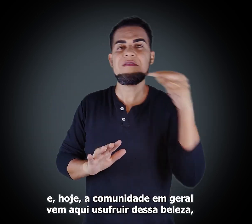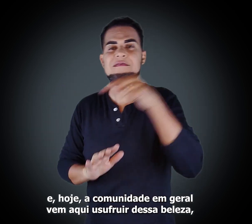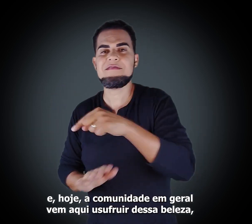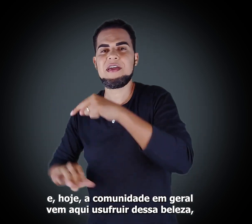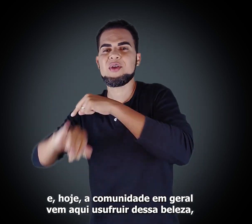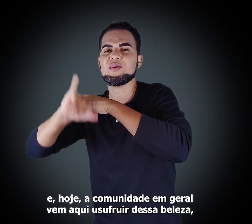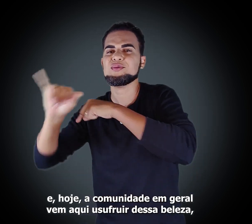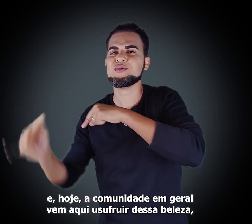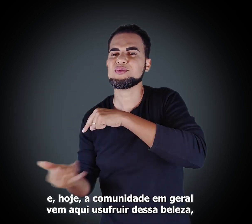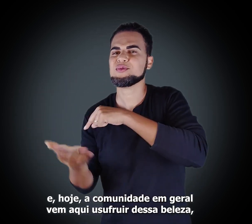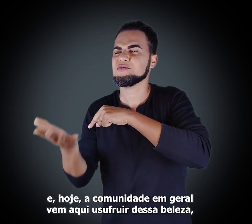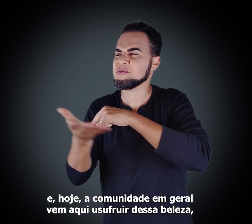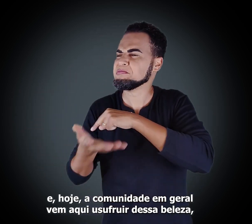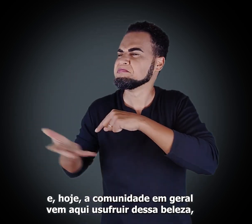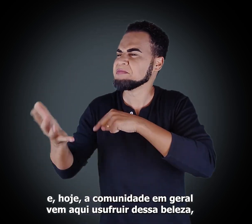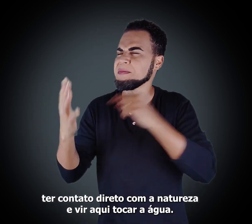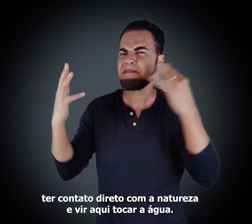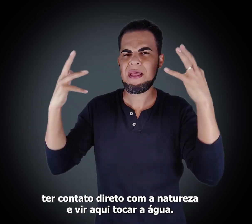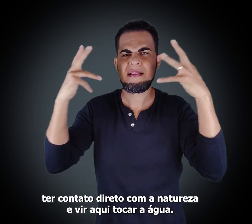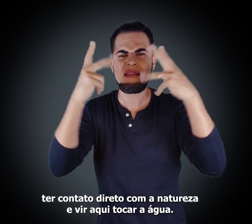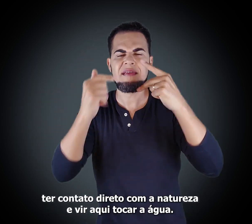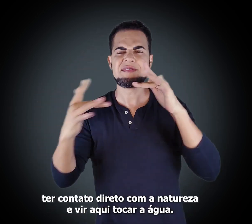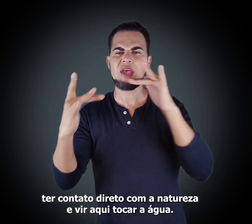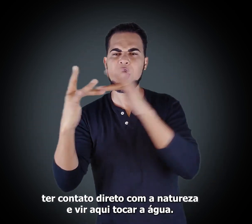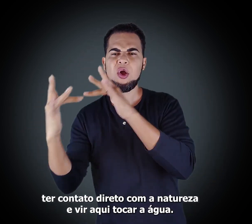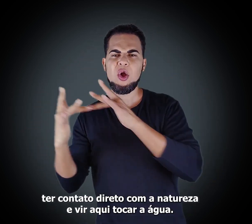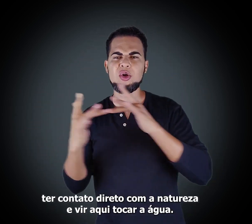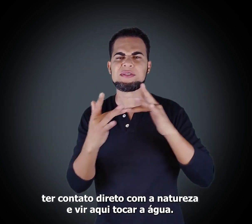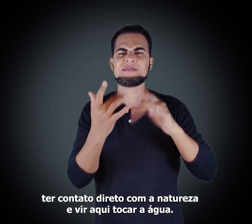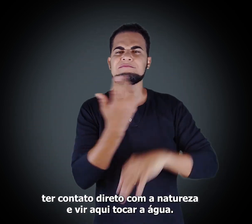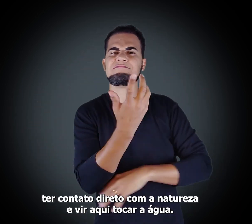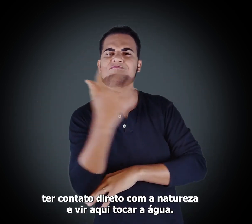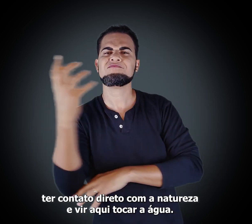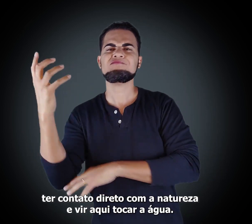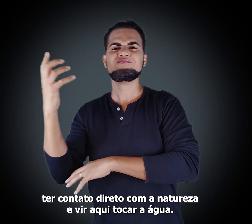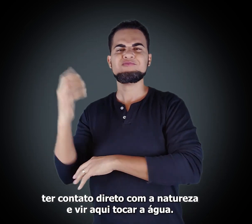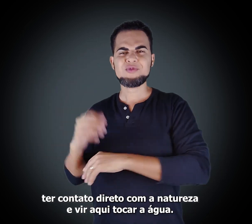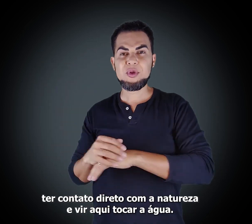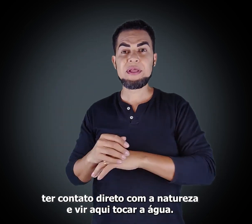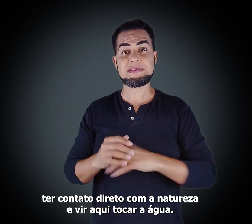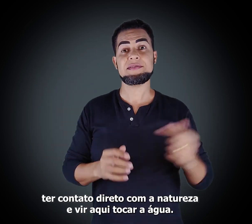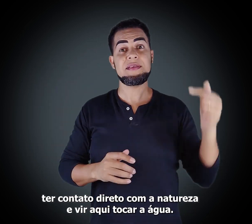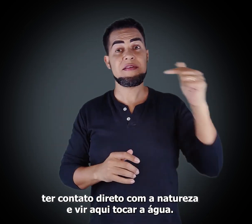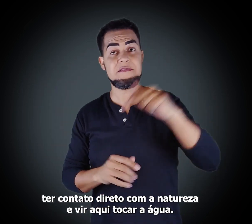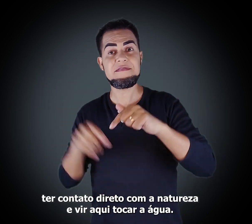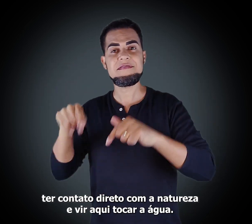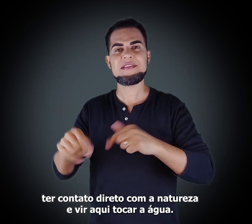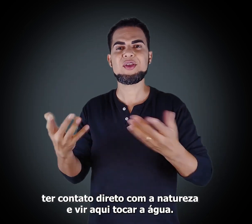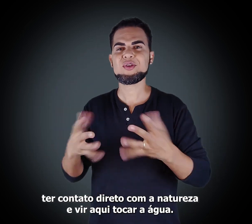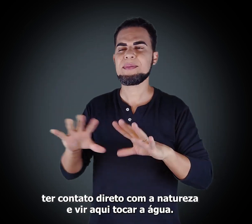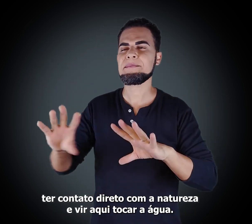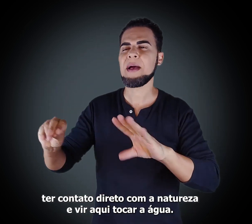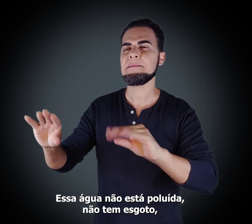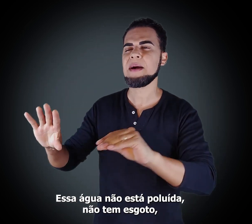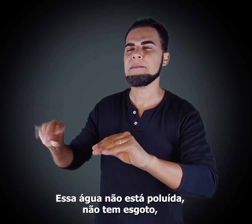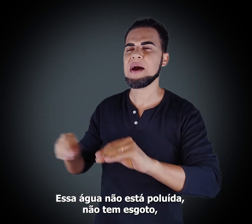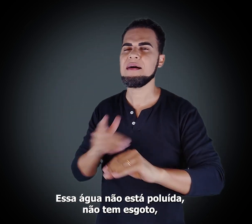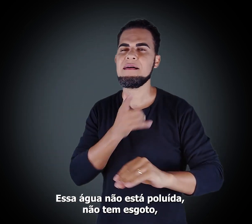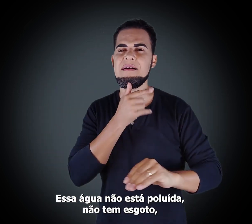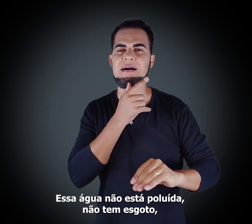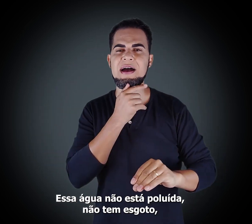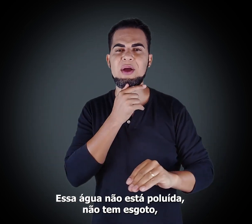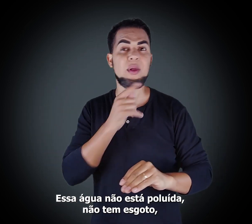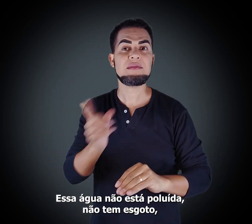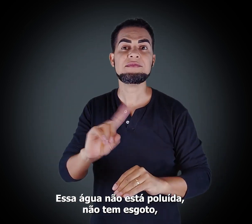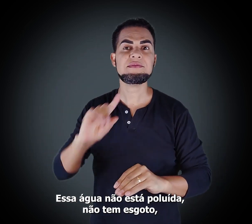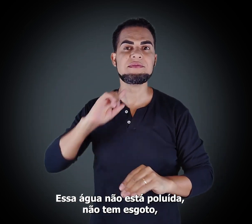aqui usufruir dessa beleza, né? Ter contato direto com a natureza e vir aqui tocar a água, né? Essa água